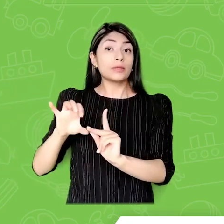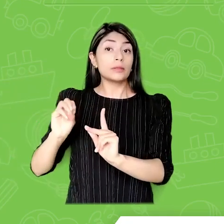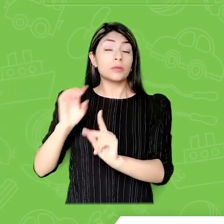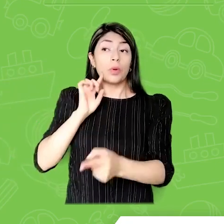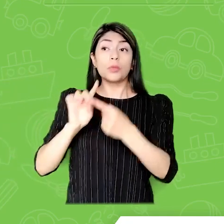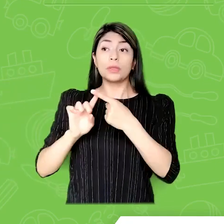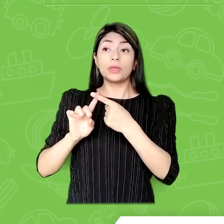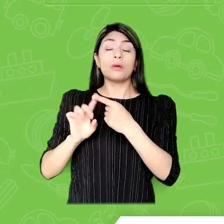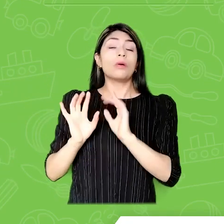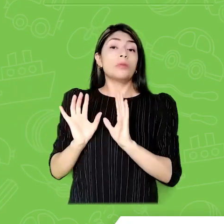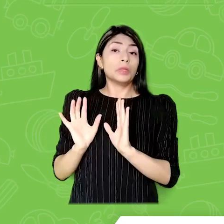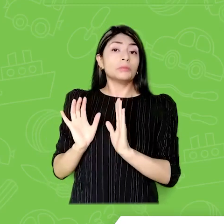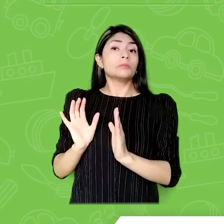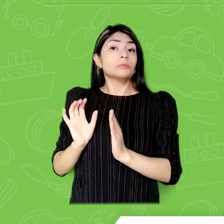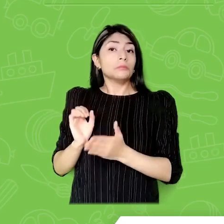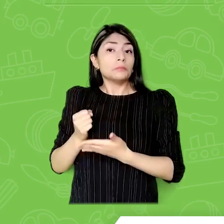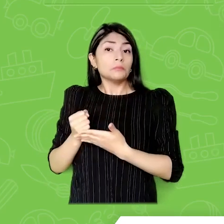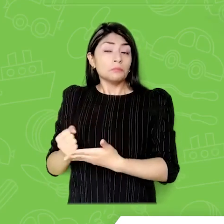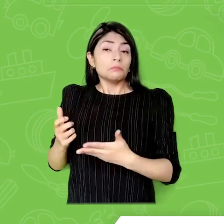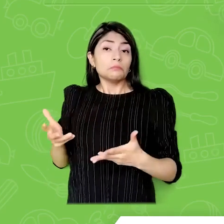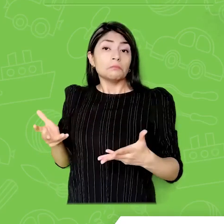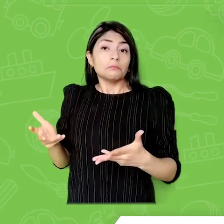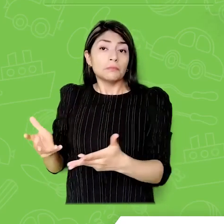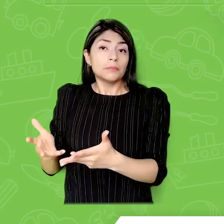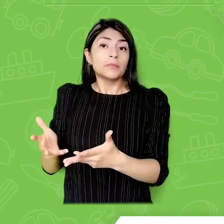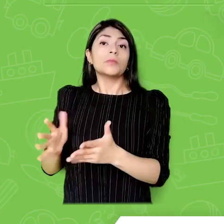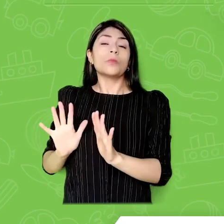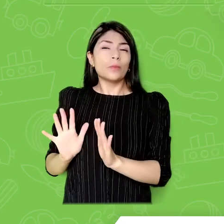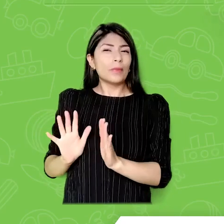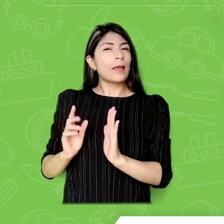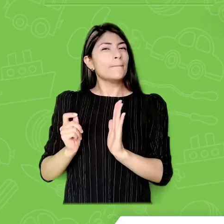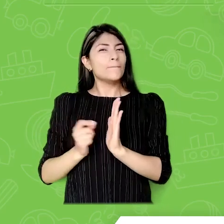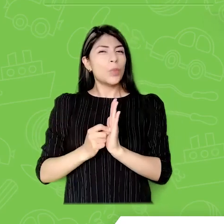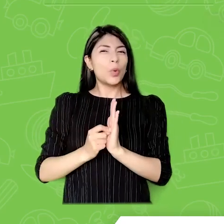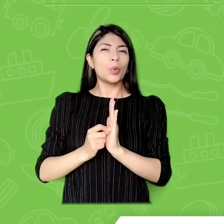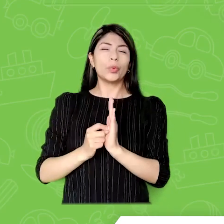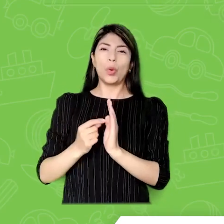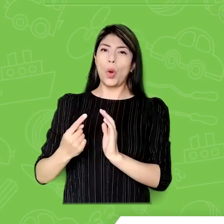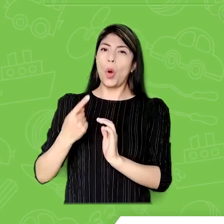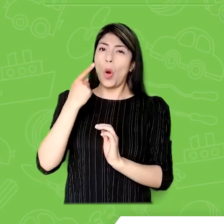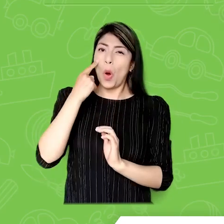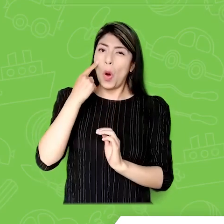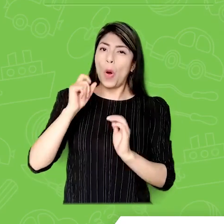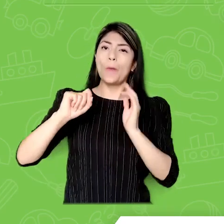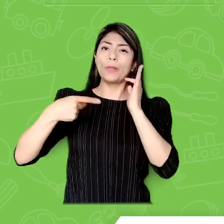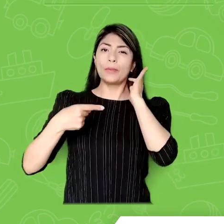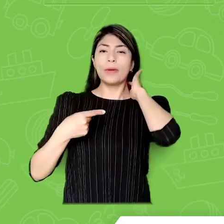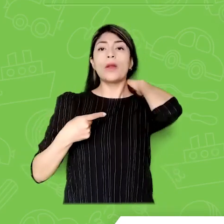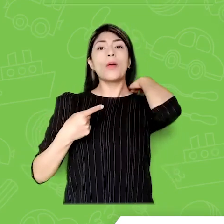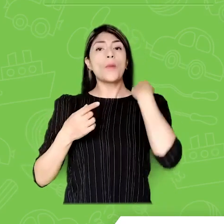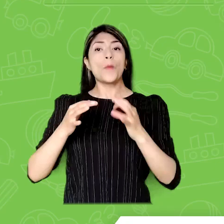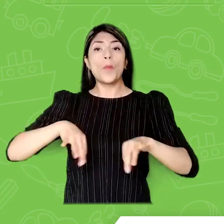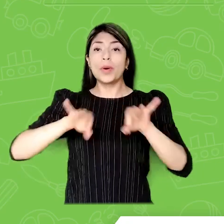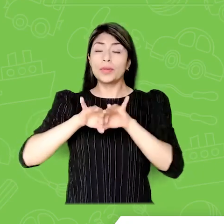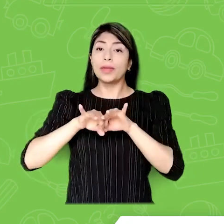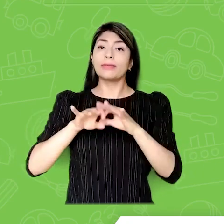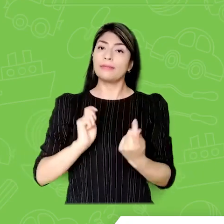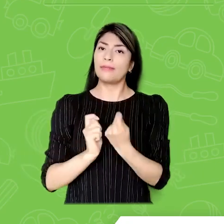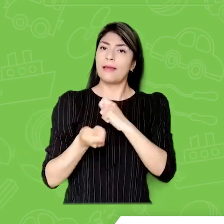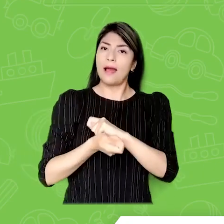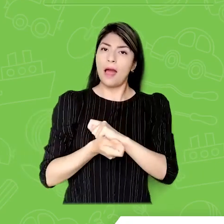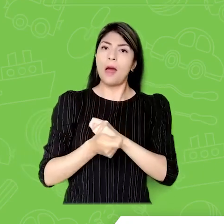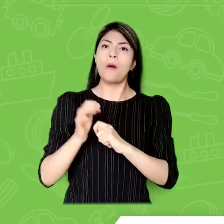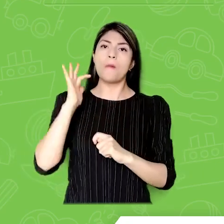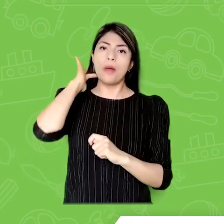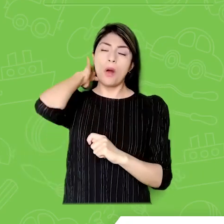colaboración armónica, de esta posibilidad no se sigue de ningún modo, 1. Que pueda elaborarla, modificarla u